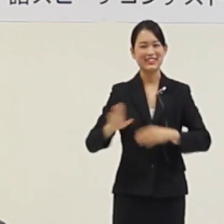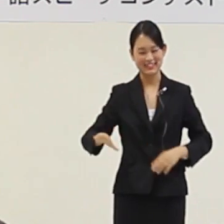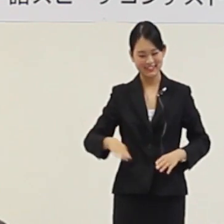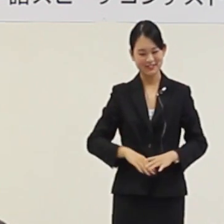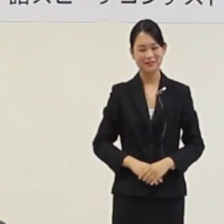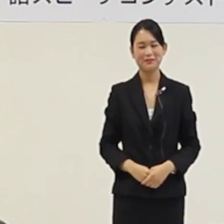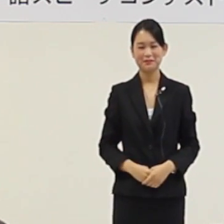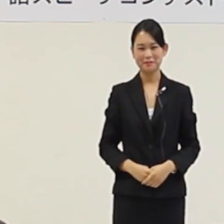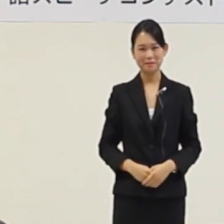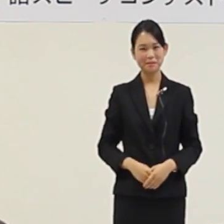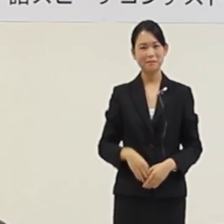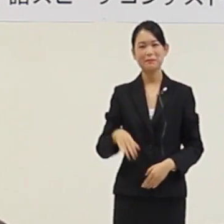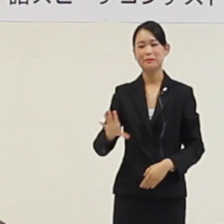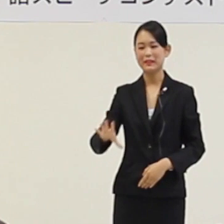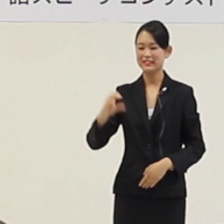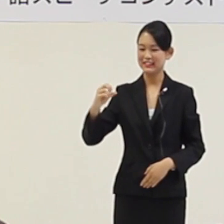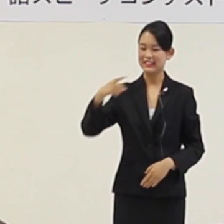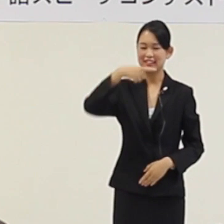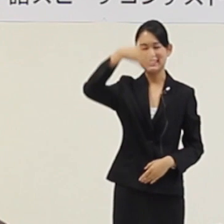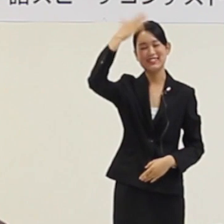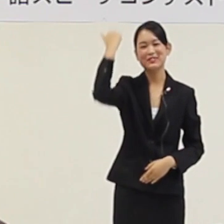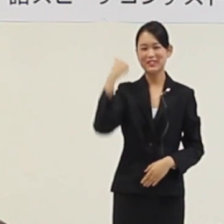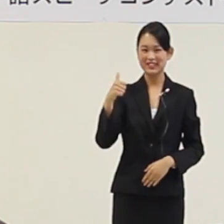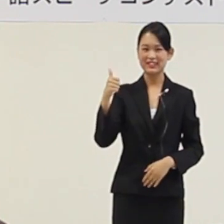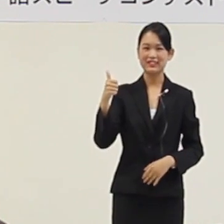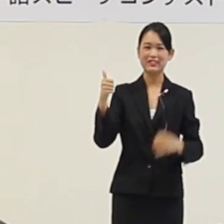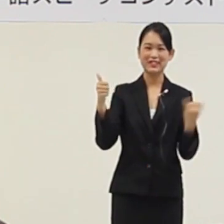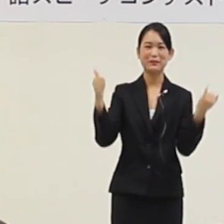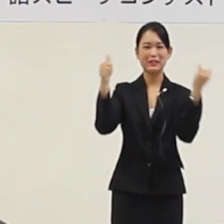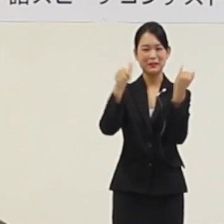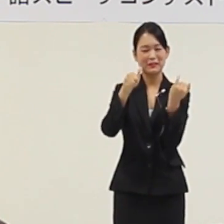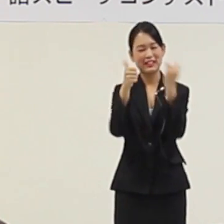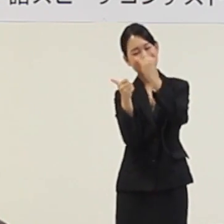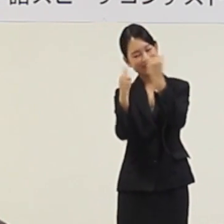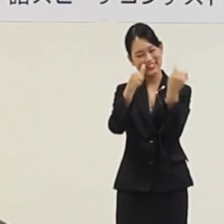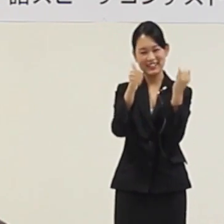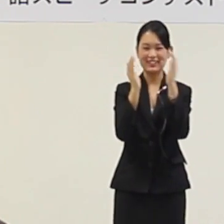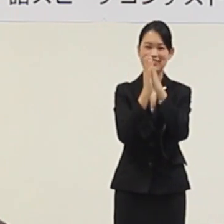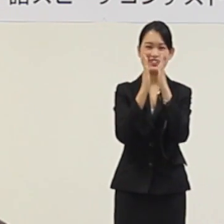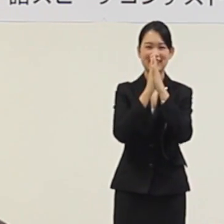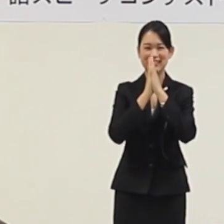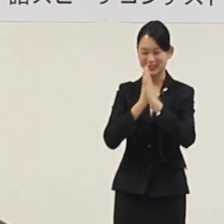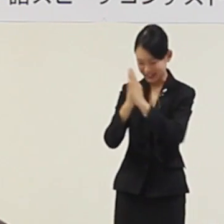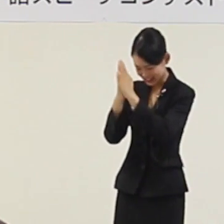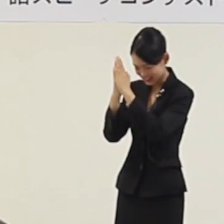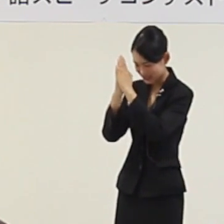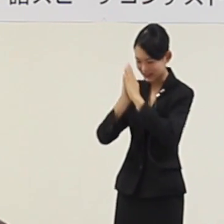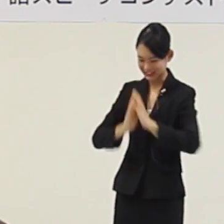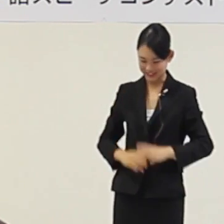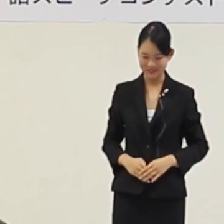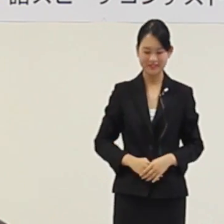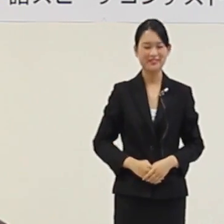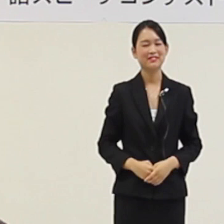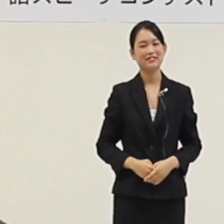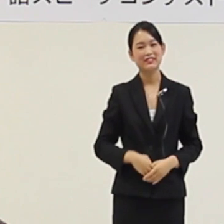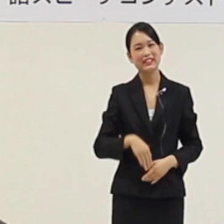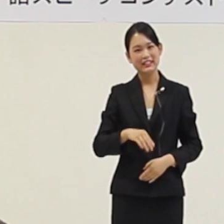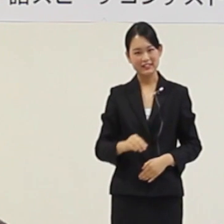です。ある日、一寸法師とお姫様は、二人でこちらにお参りに来ました。す